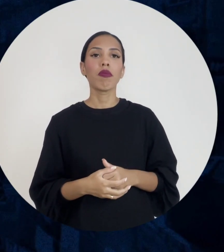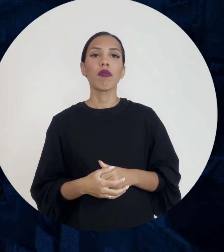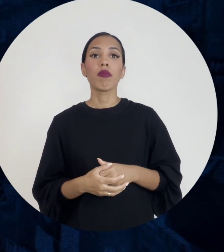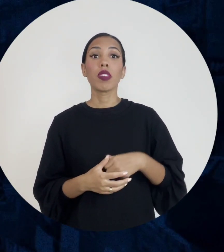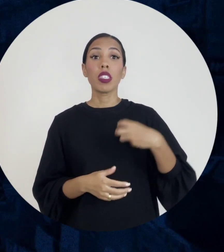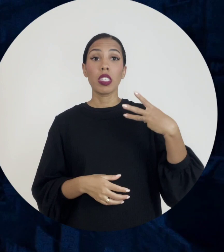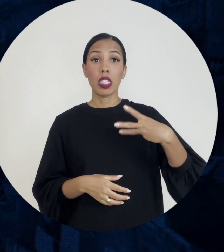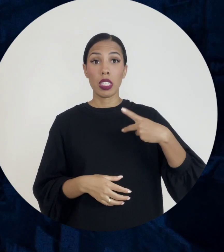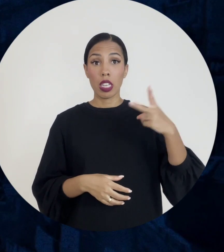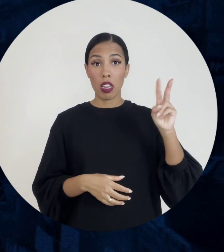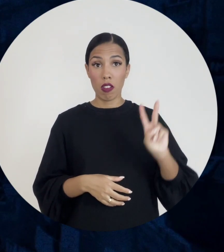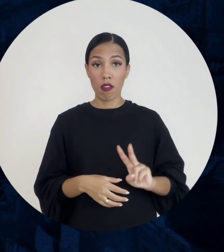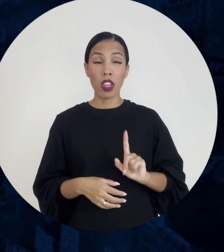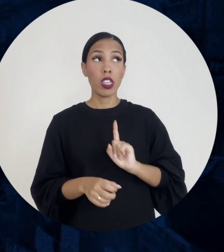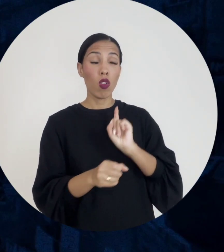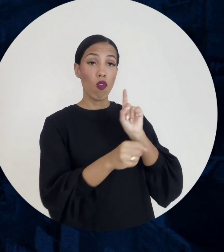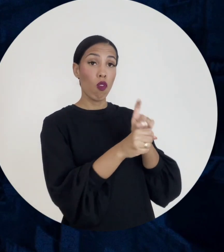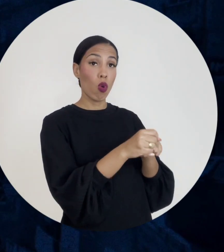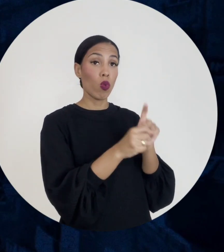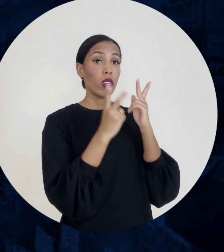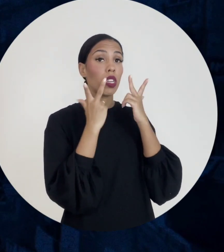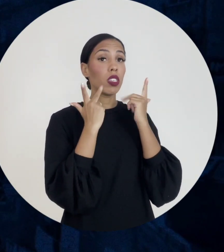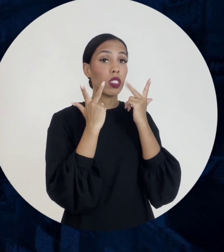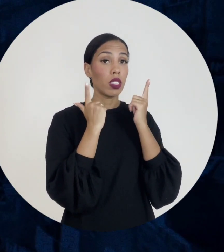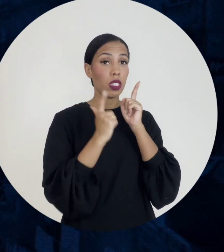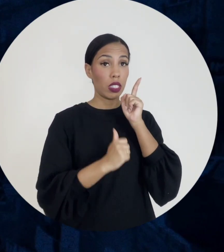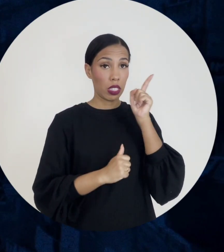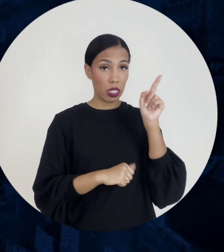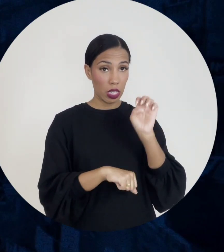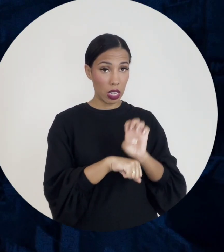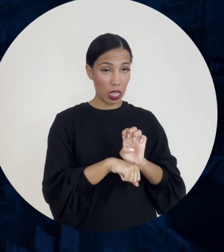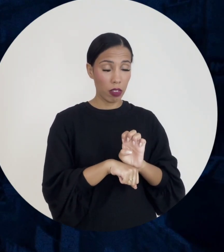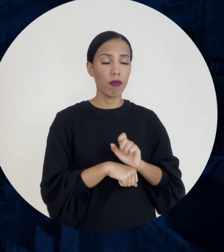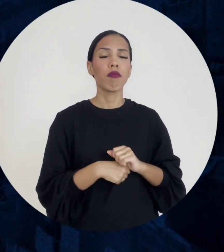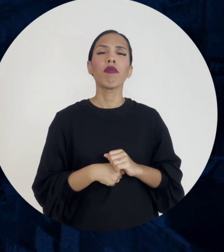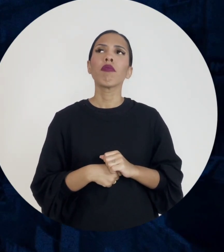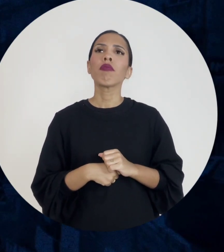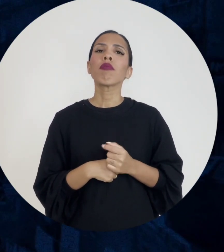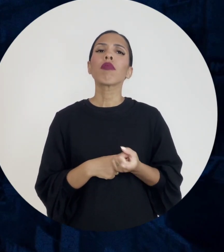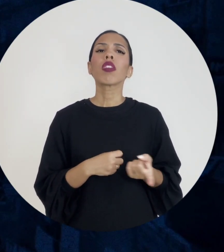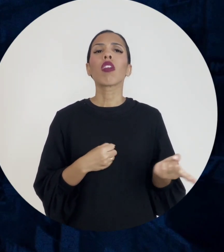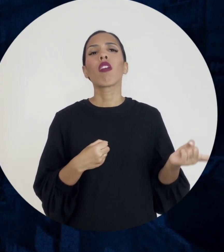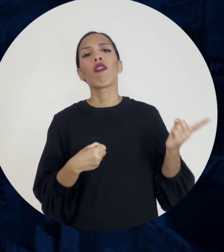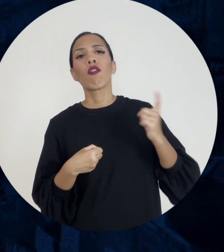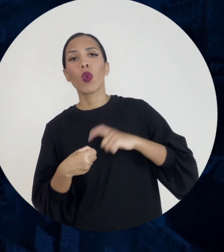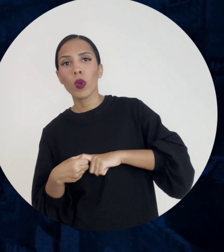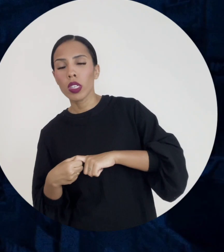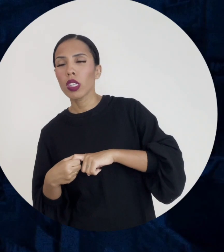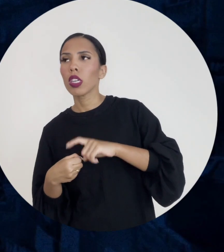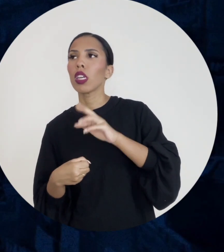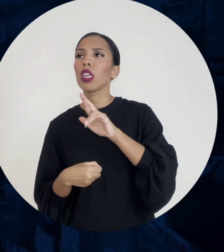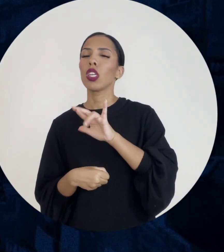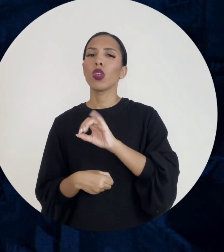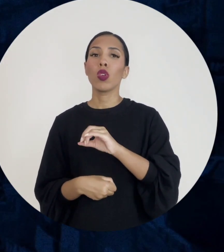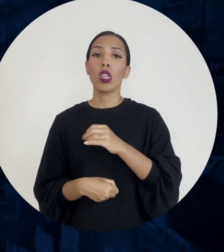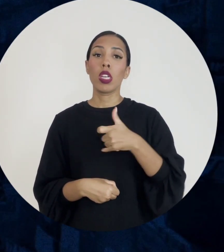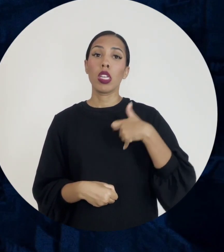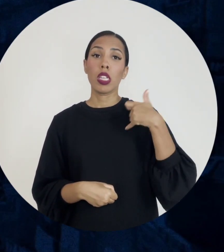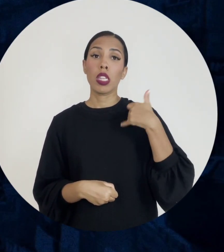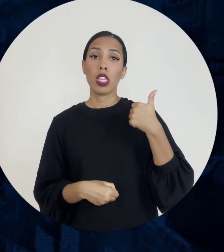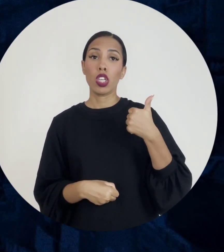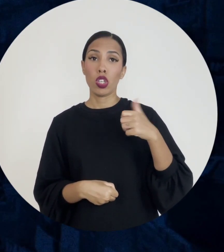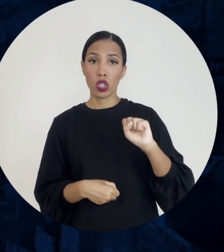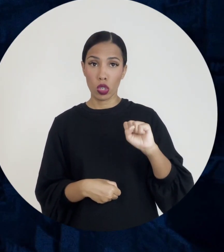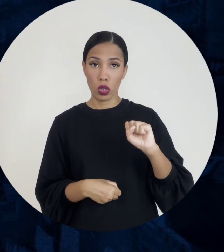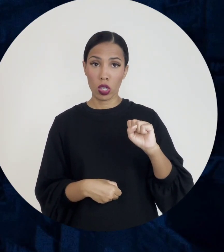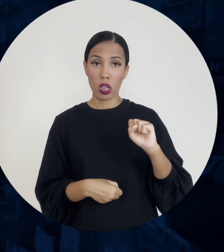e aí retornei ao Rio de Janeiro, eu já tinha 18 anos, terminei meu primeiro grau lá, né? Eu sou a única da família que